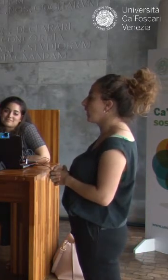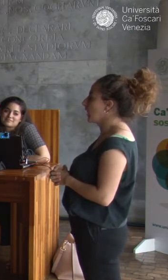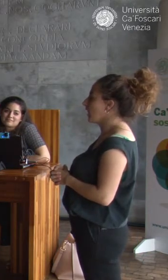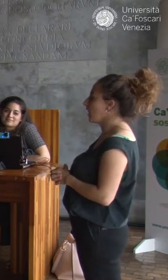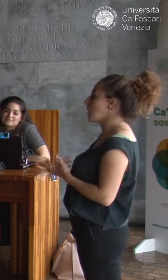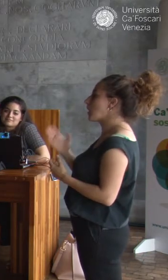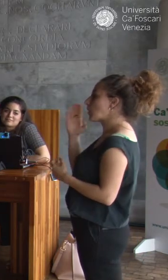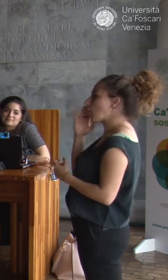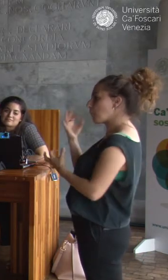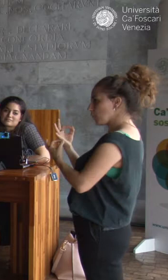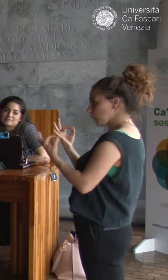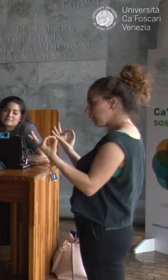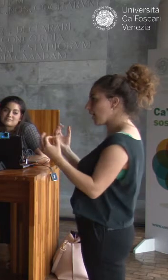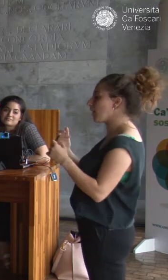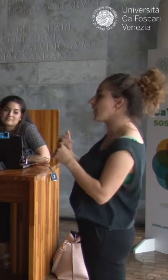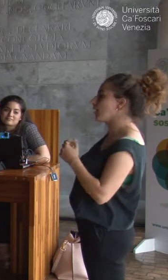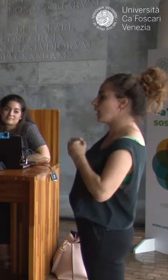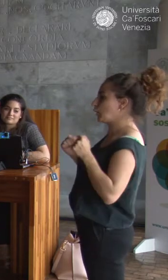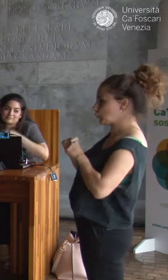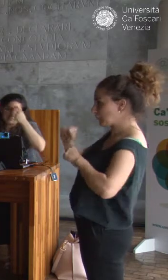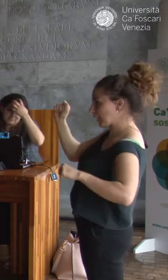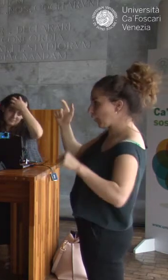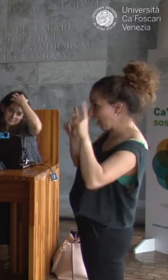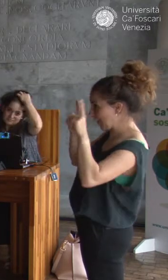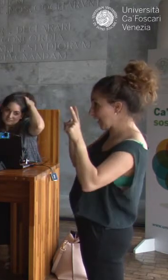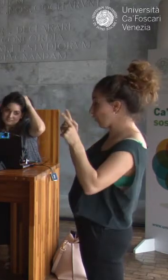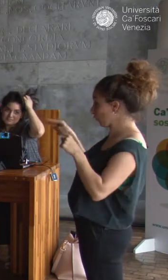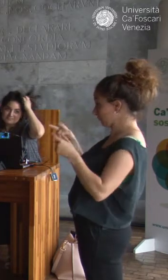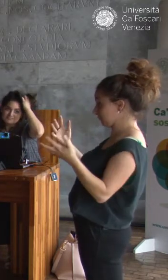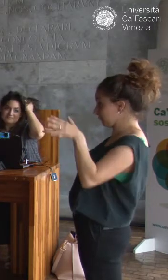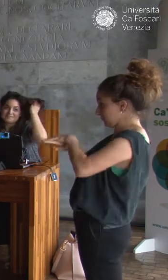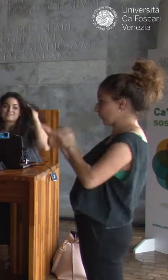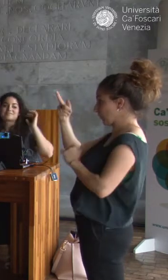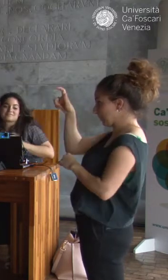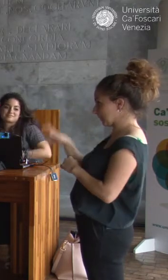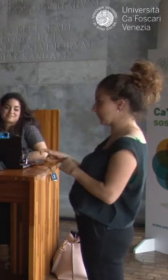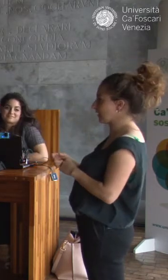Yeah. Un uomo normale e un supereroe alieno, tutto in una sola persona.